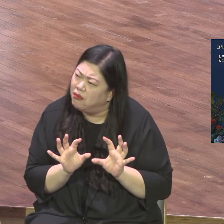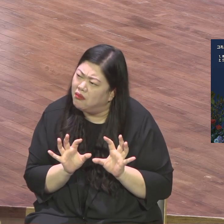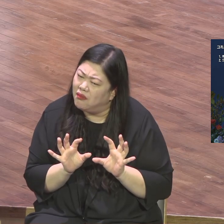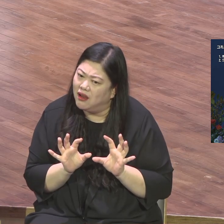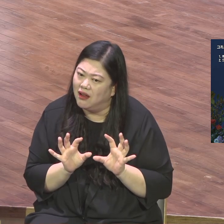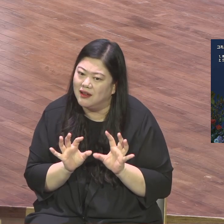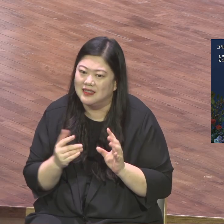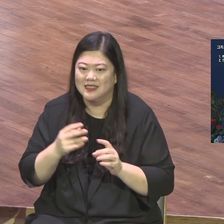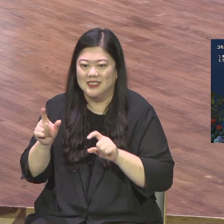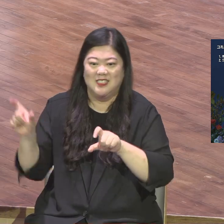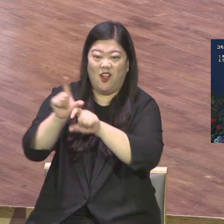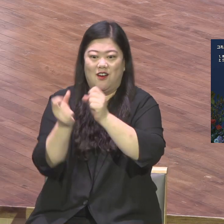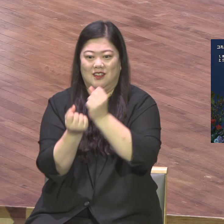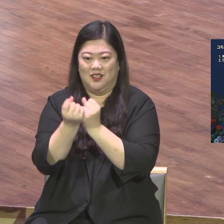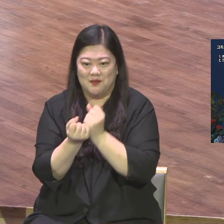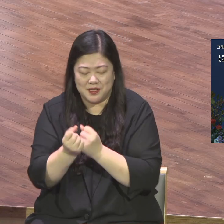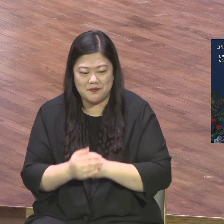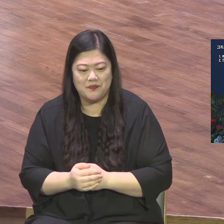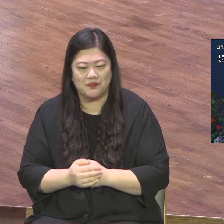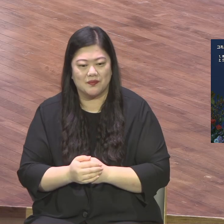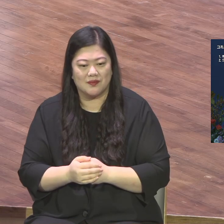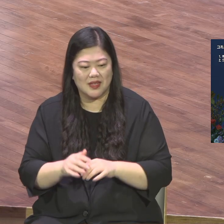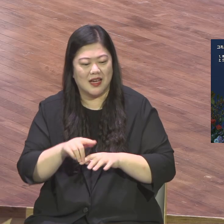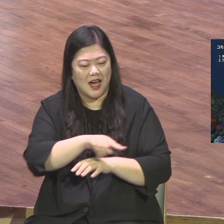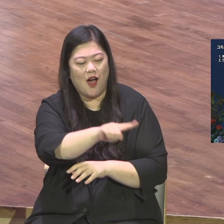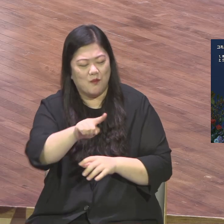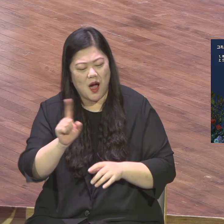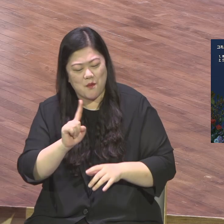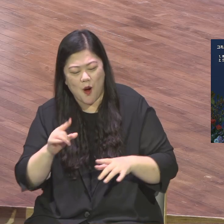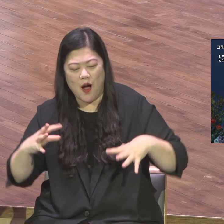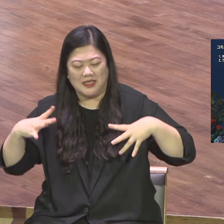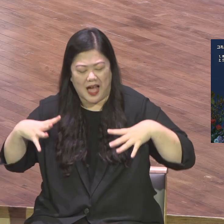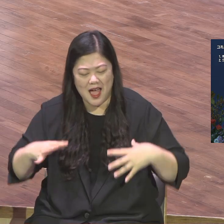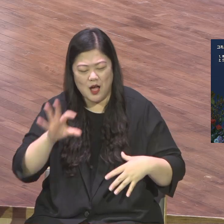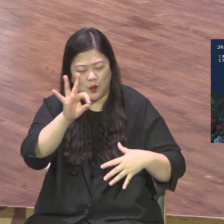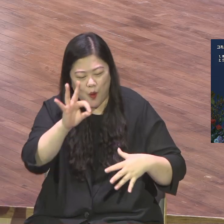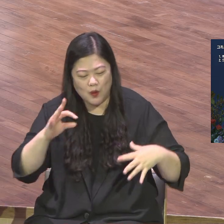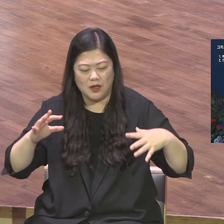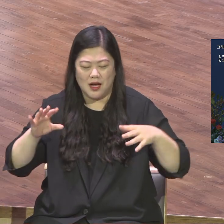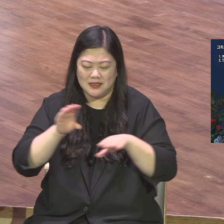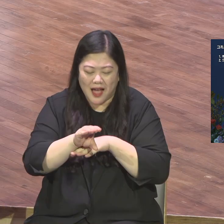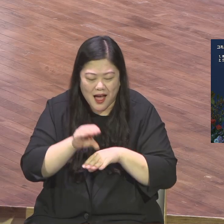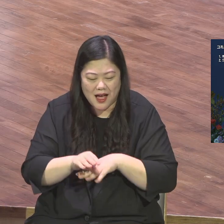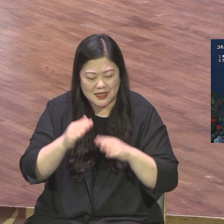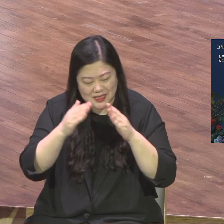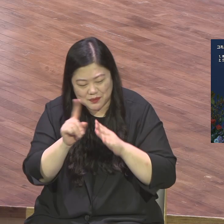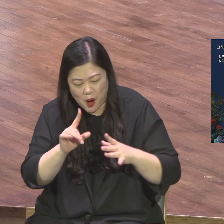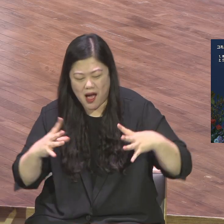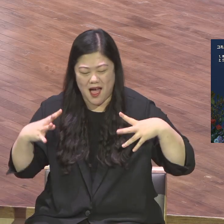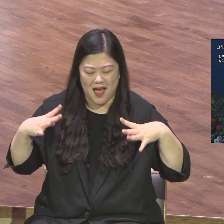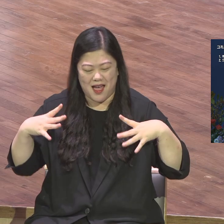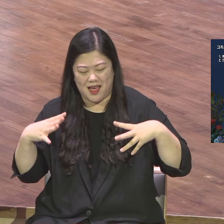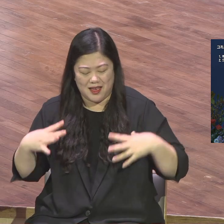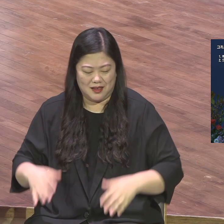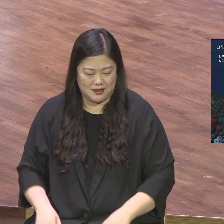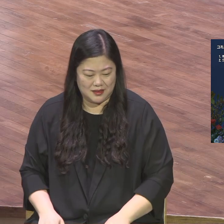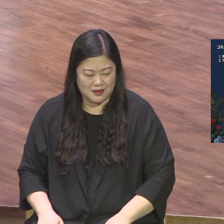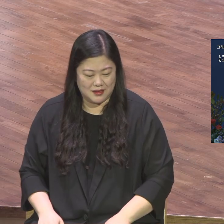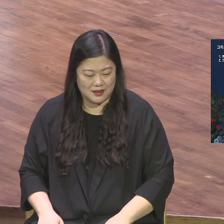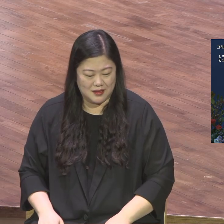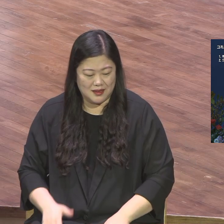척 하는데, 뭐 엄청나게 내가 잘하는데, 엄청나게 내보다 나은데, 내 인생 답 줘야지.